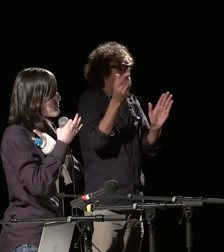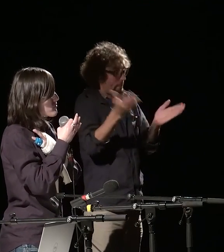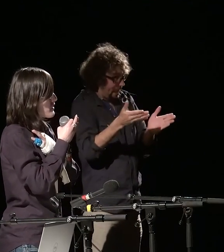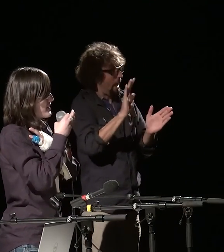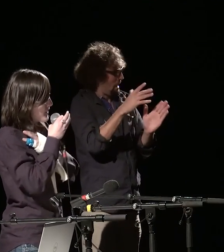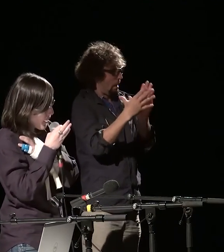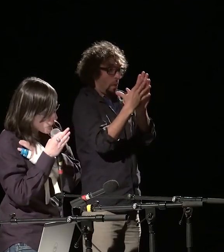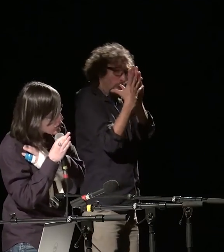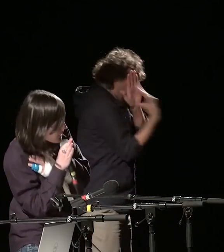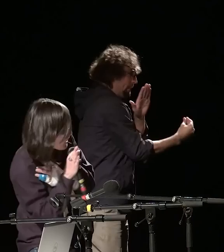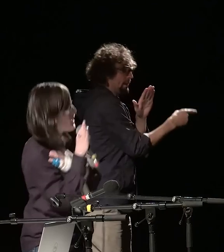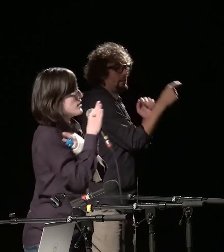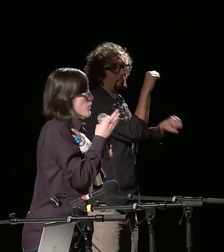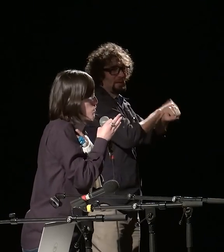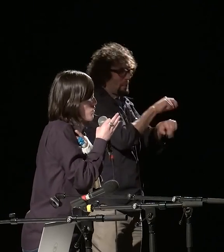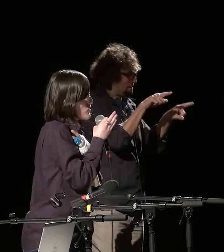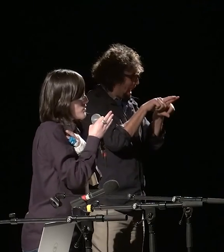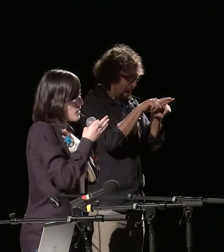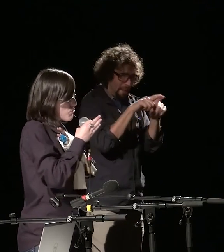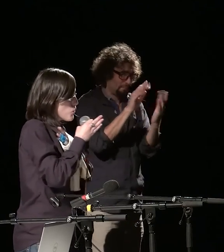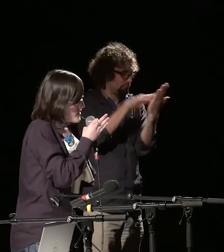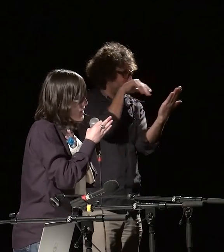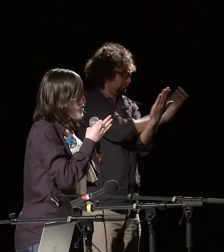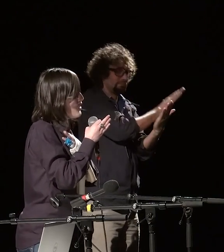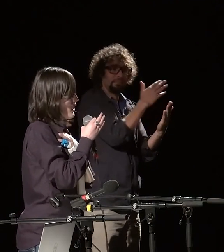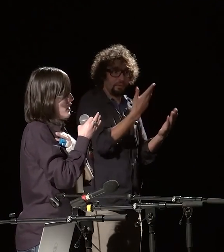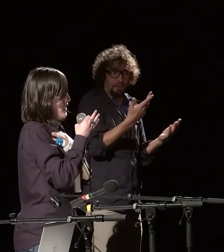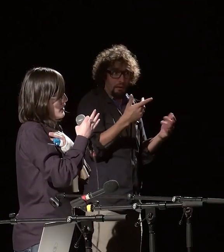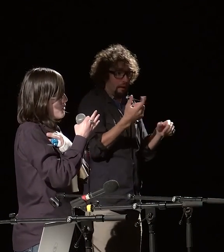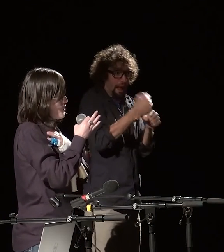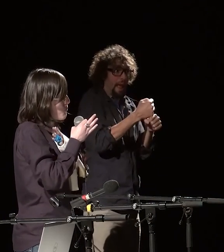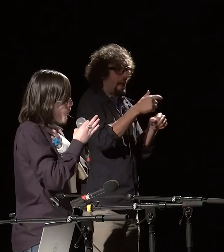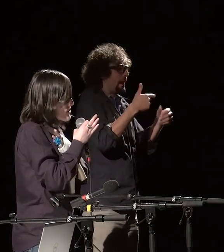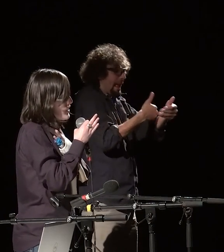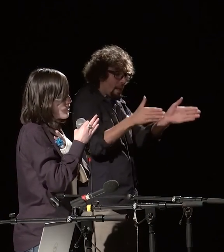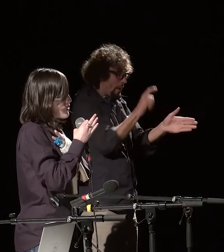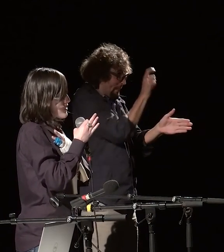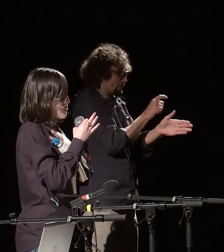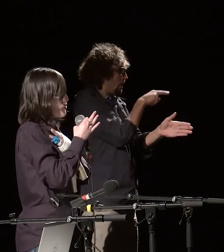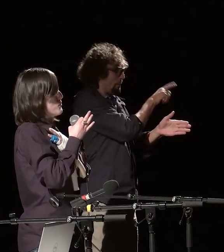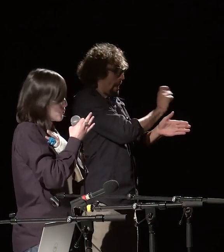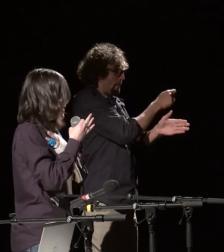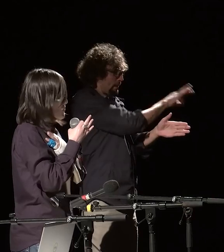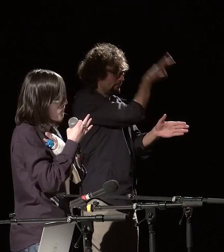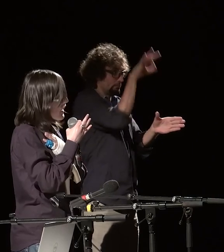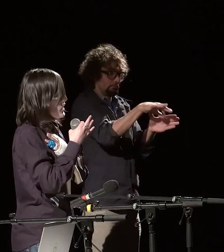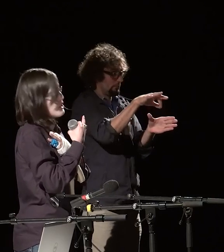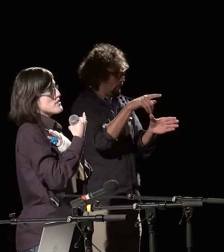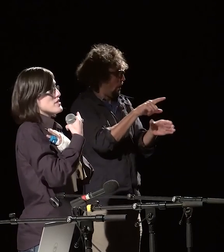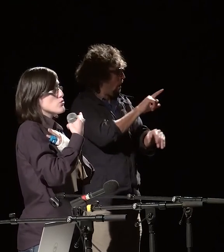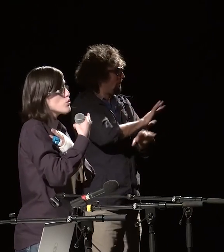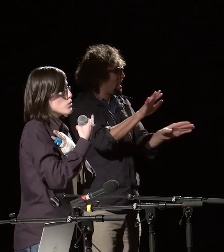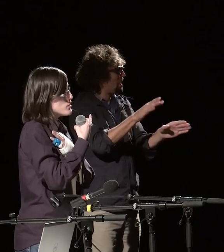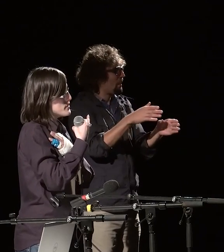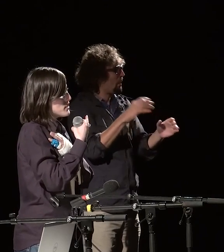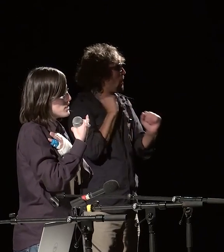jusqu'ici. C'est vraiment créer une catégorie en dehors de la société pour coincer les gens, comme tu dis, pour coincer les gens dans un truc où ils ont vachement de mal à réagir parce